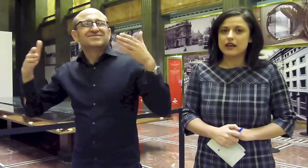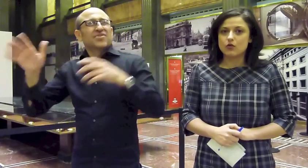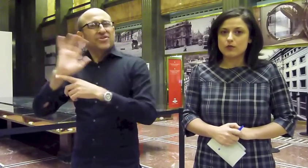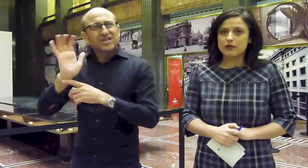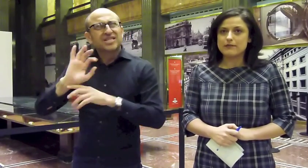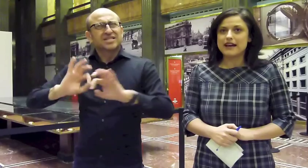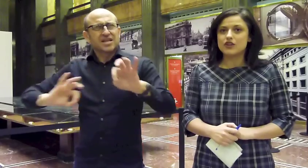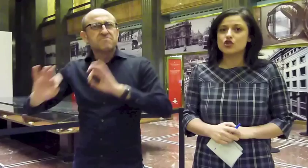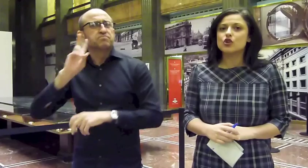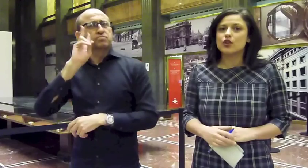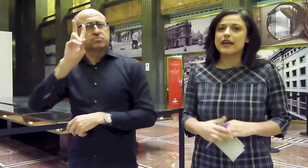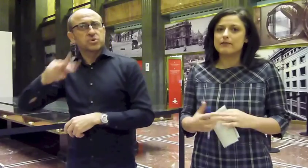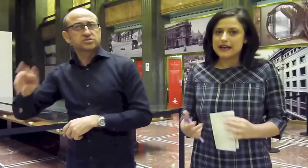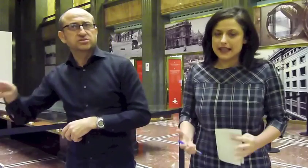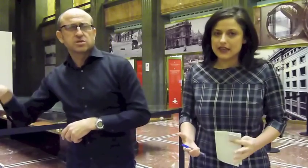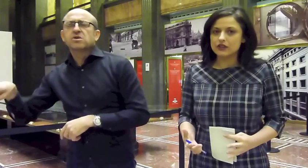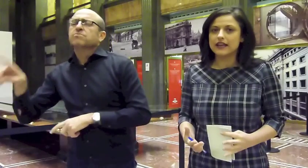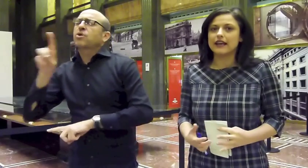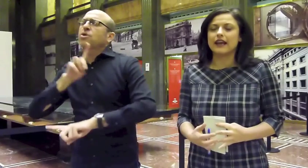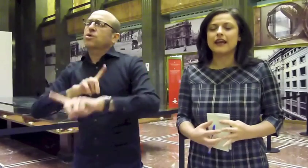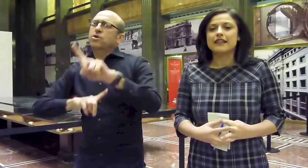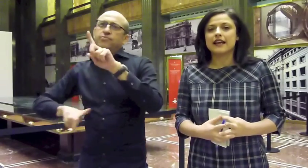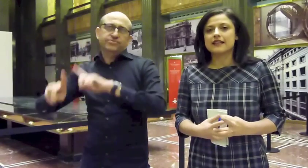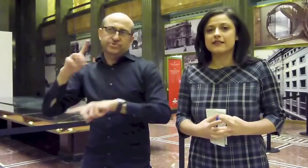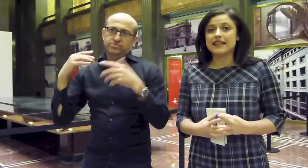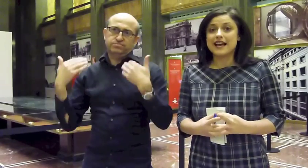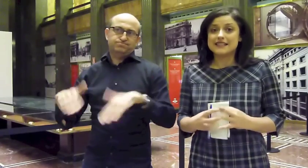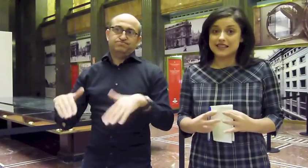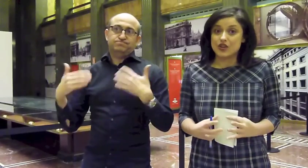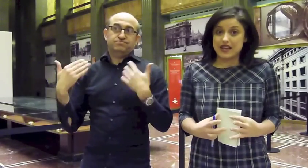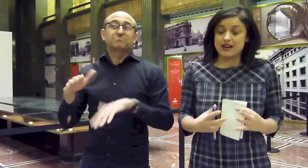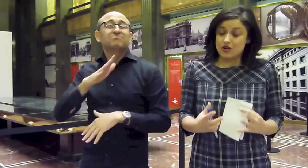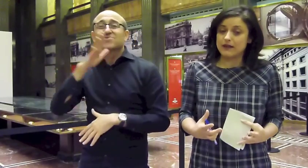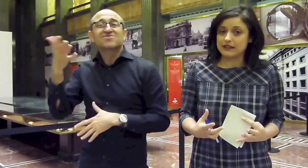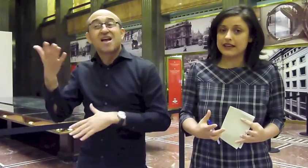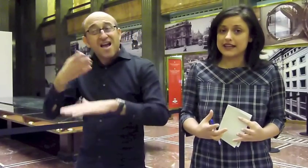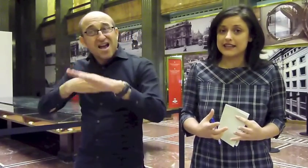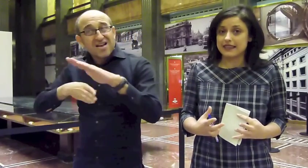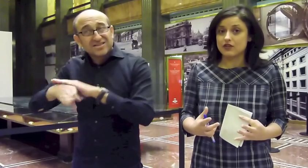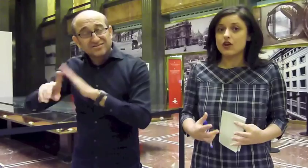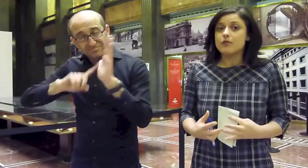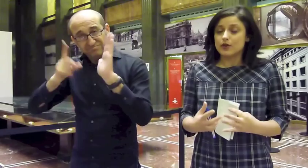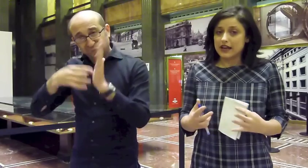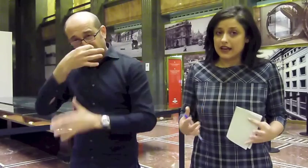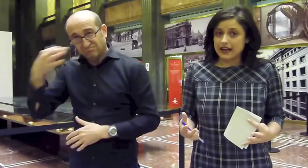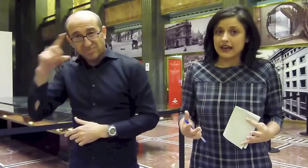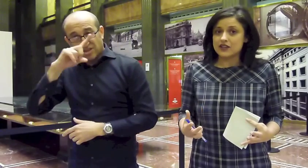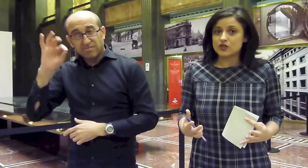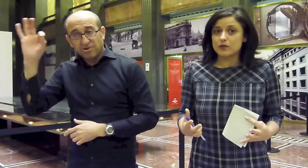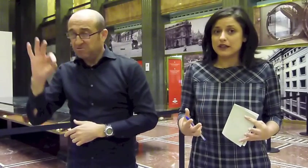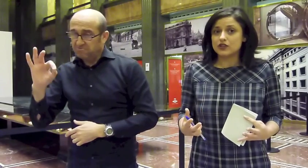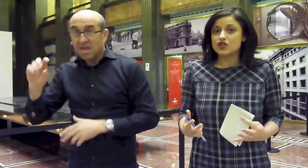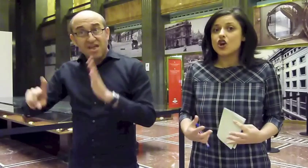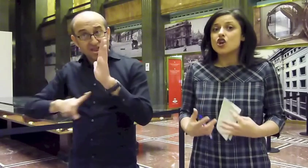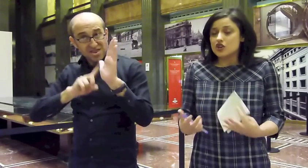tenemos un problema no solo de aplicación de la accesibilidad, sino de normativa y legislación, porque en